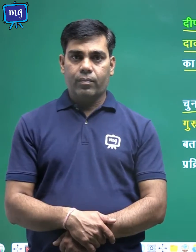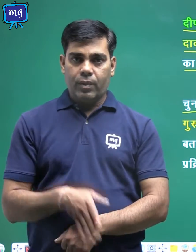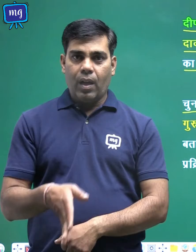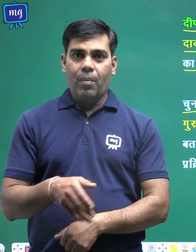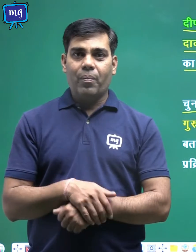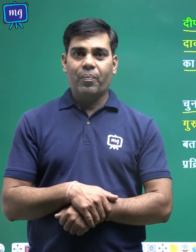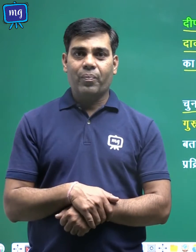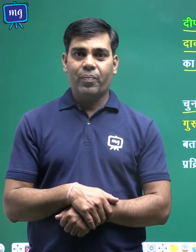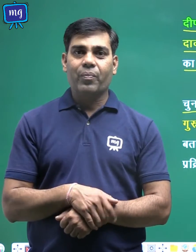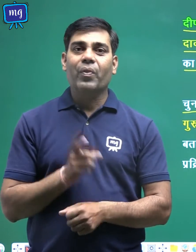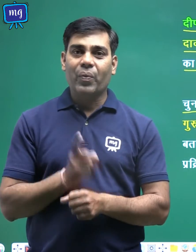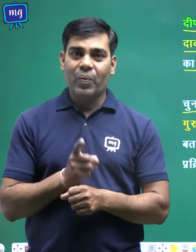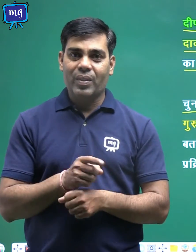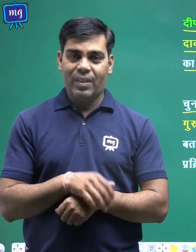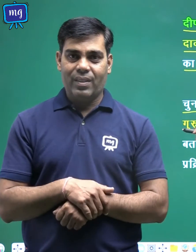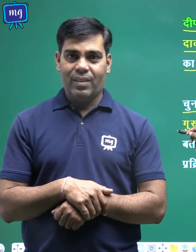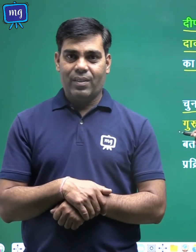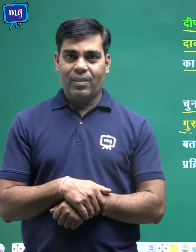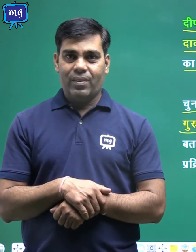अब गुरुजी